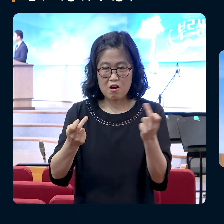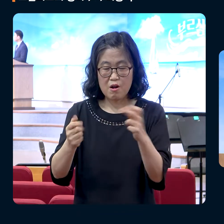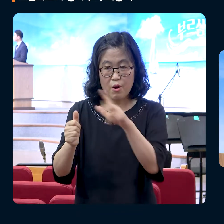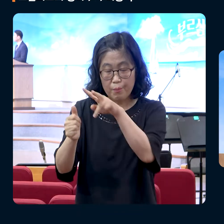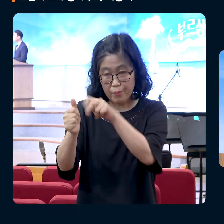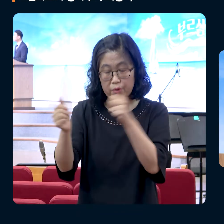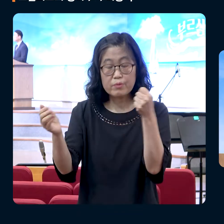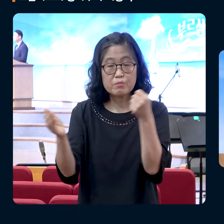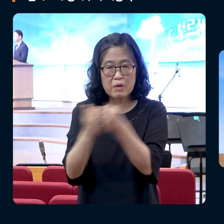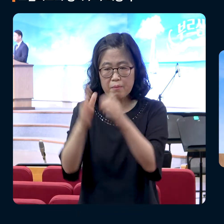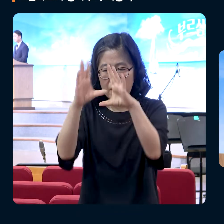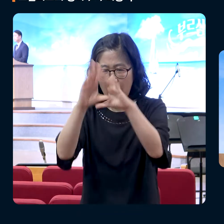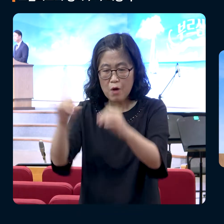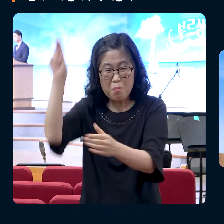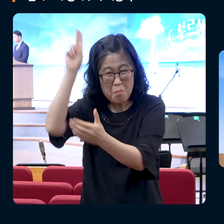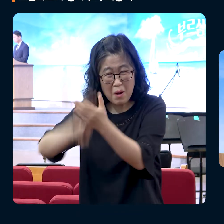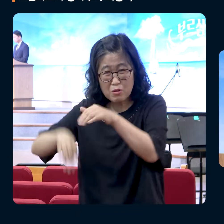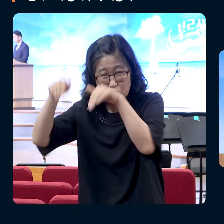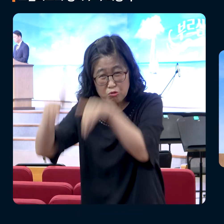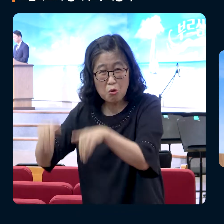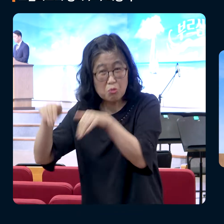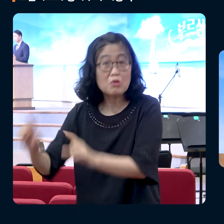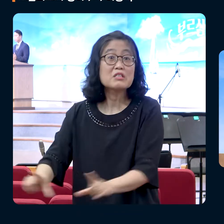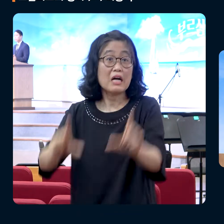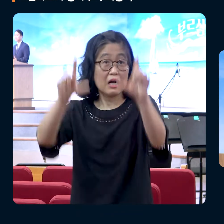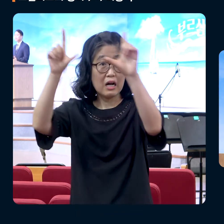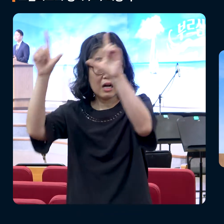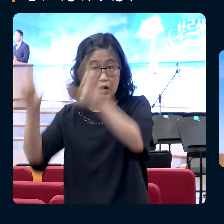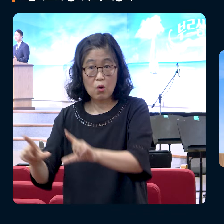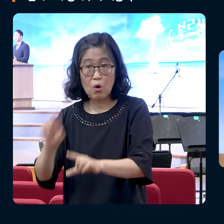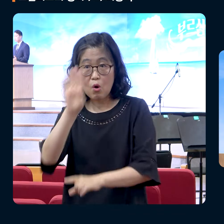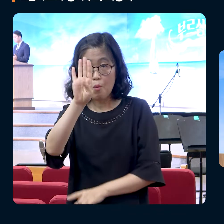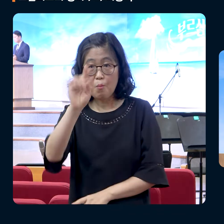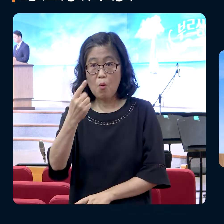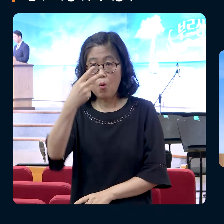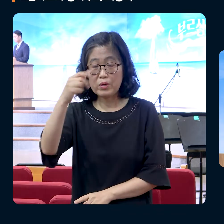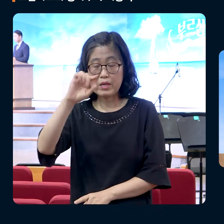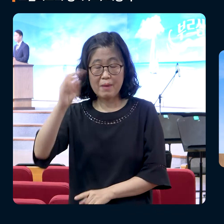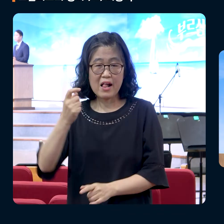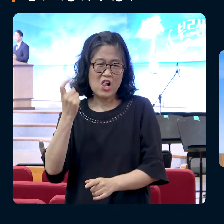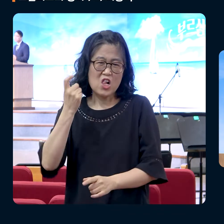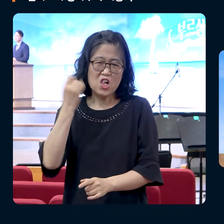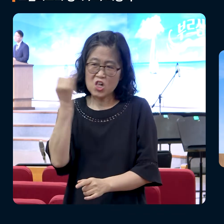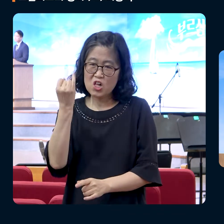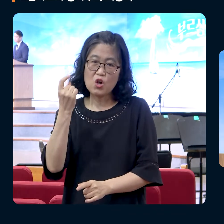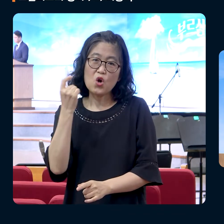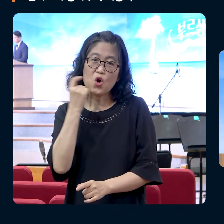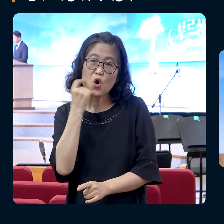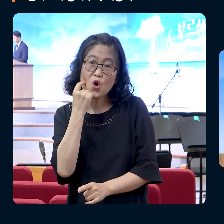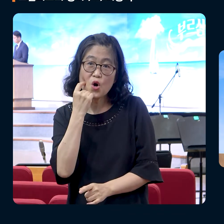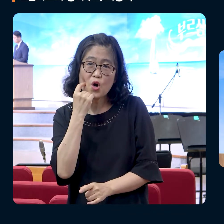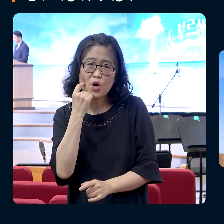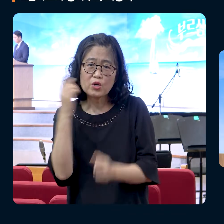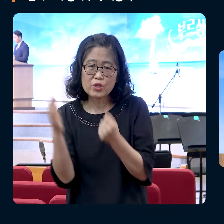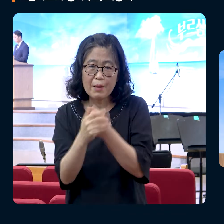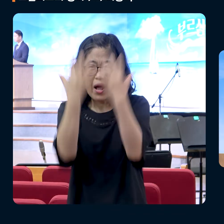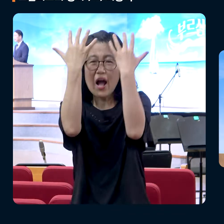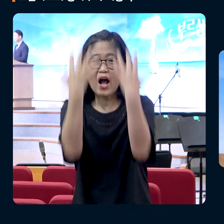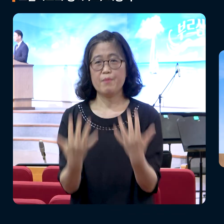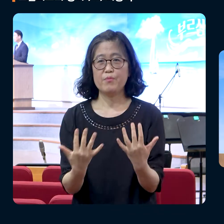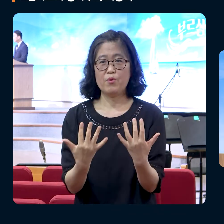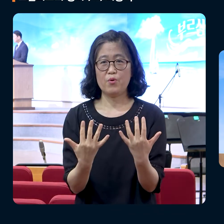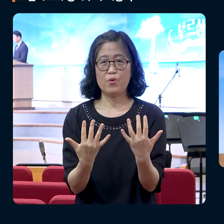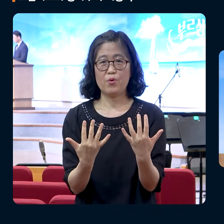애굽에 팔려와서 종으로 사는 것도 모자라서 보디발의 아내의 거짓말로 말미암아 감옥살이를 하게 됩니다.